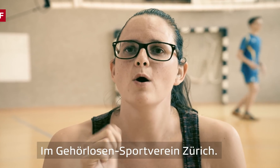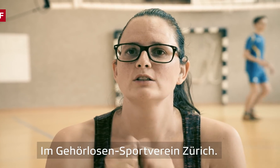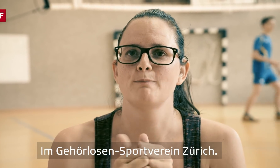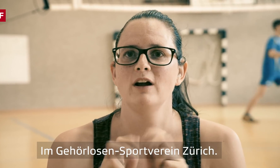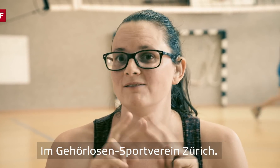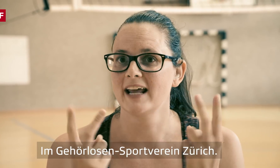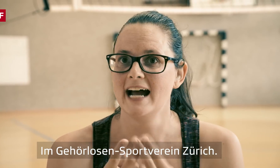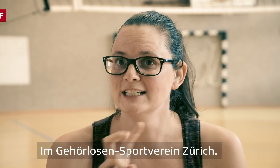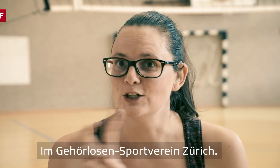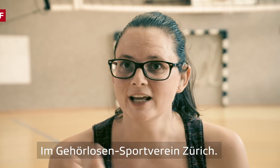Gehörlosen Sportverein